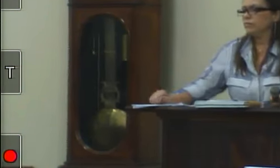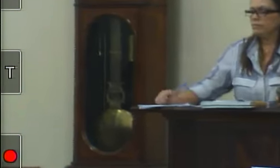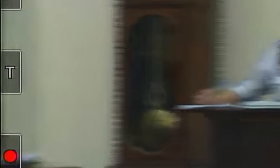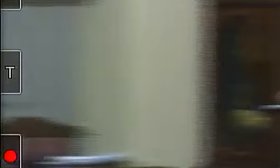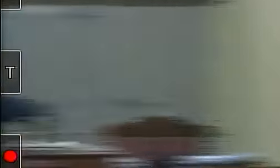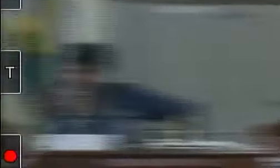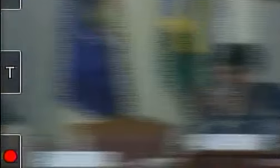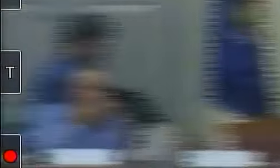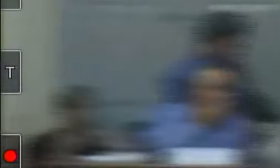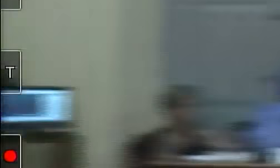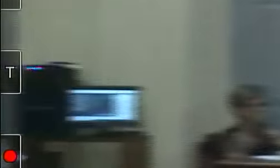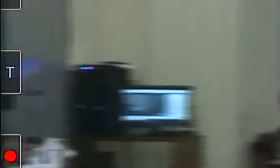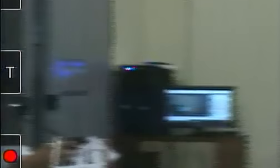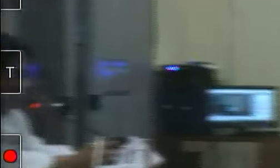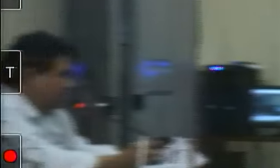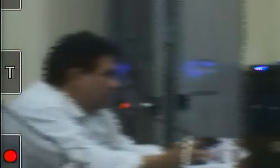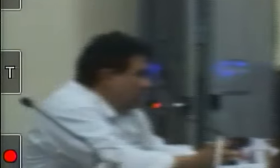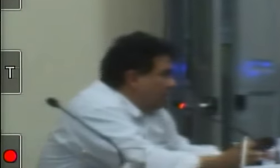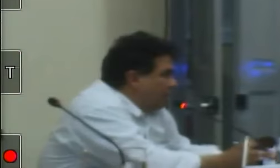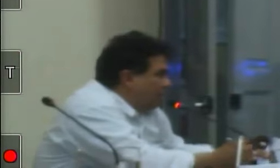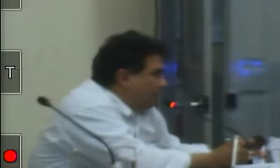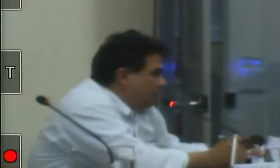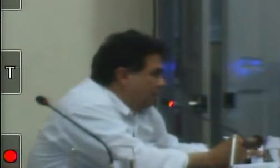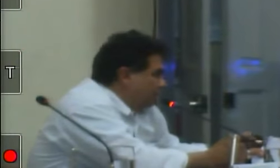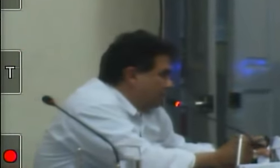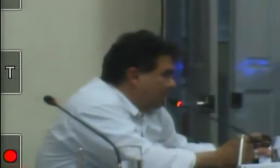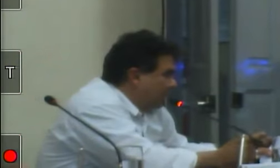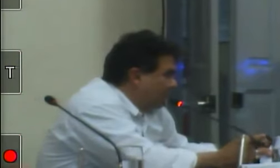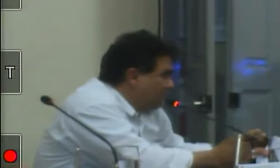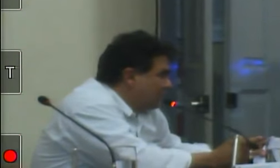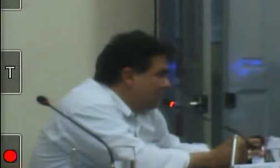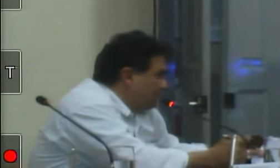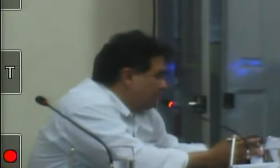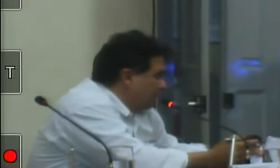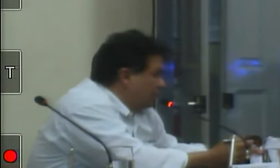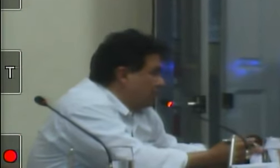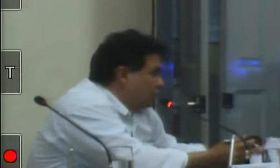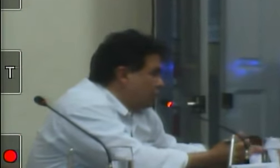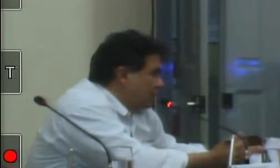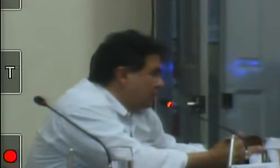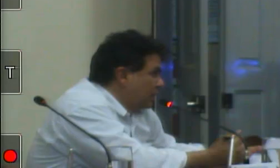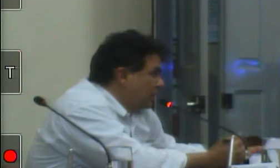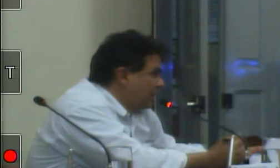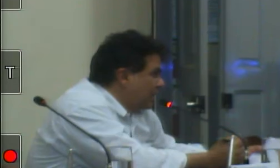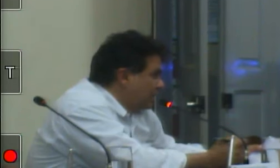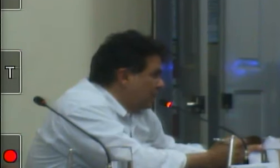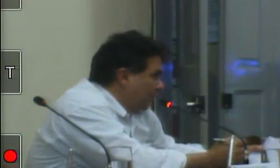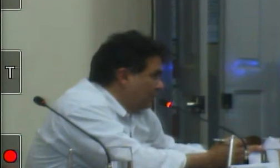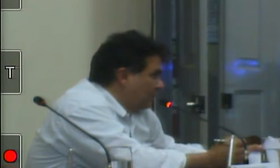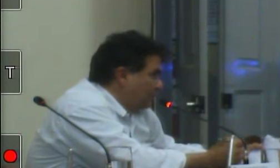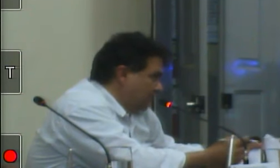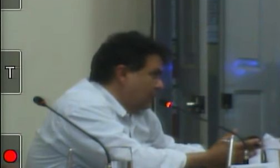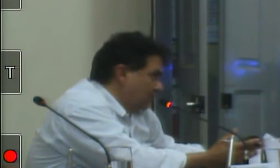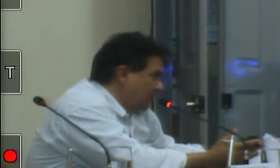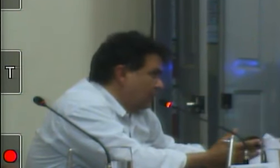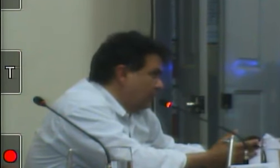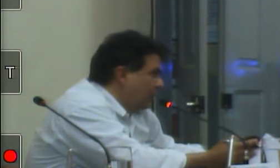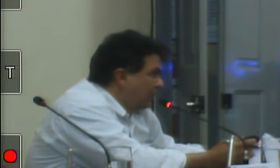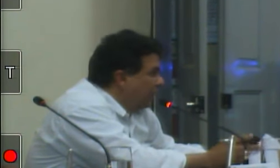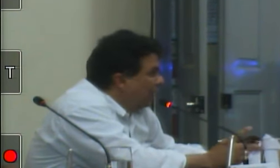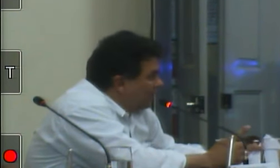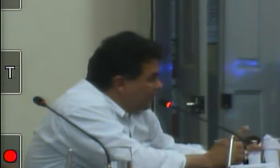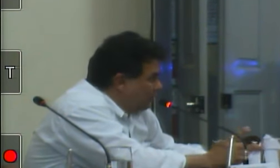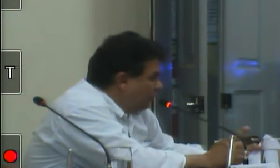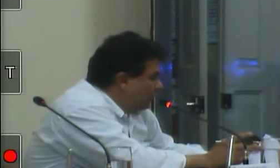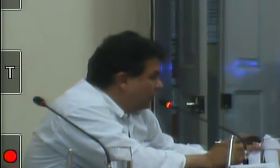porque me estranhou também. A ideia era justamente tentar conversar, né? Para ver se a gente consegue minimizar esse impacto, né? Porque eu creio